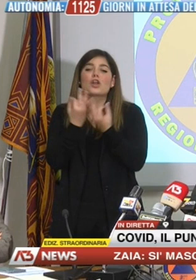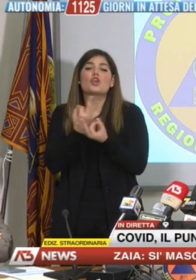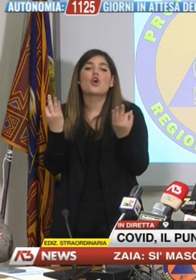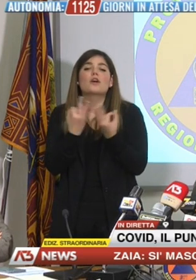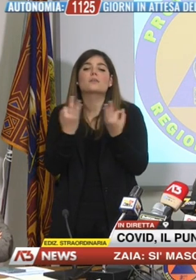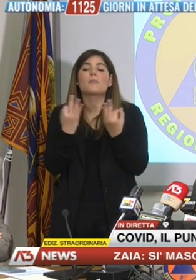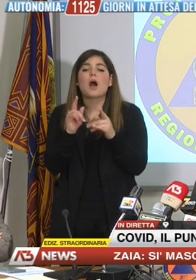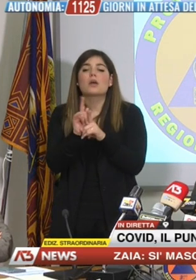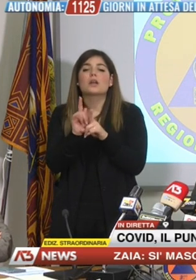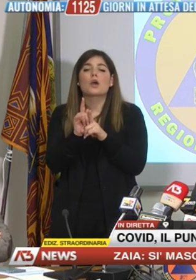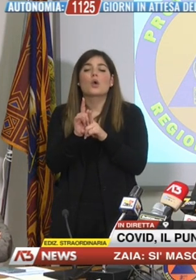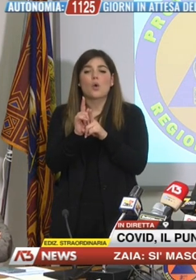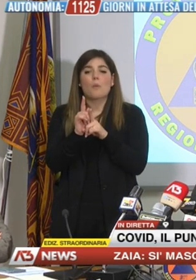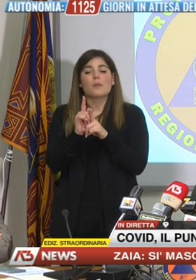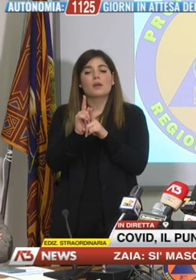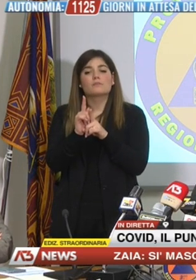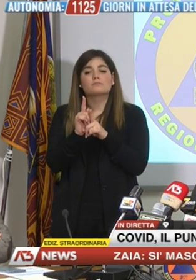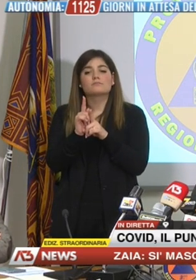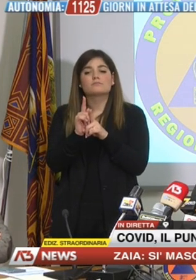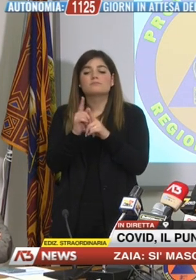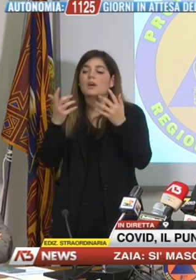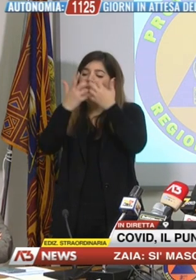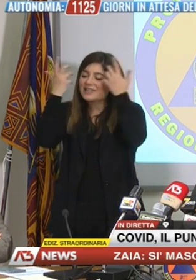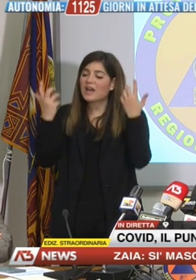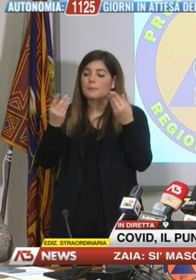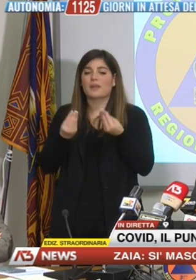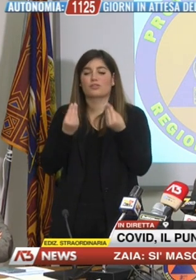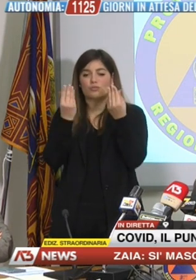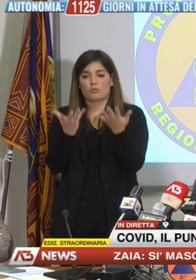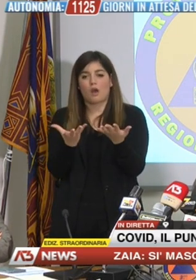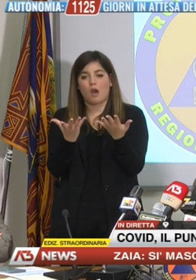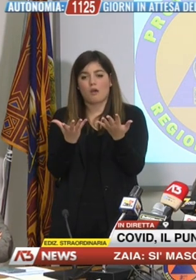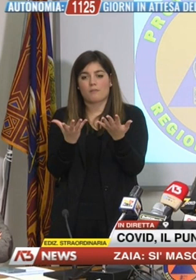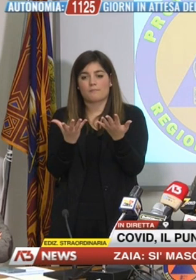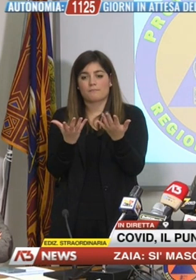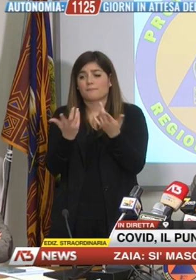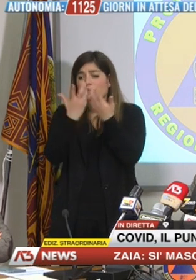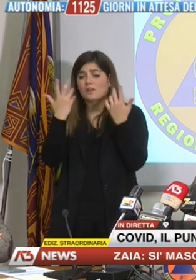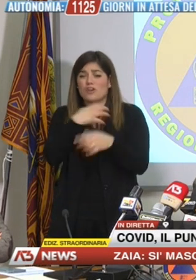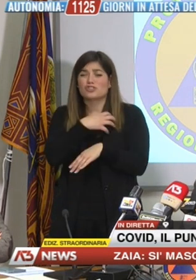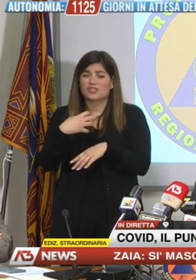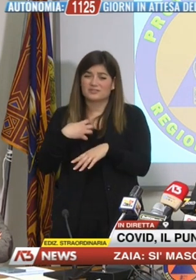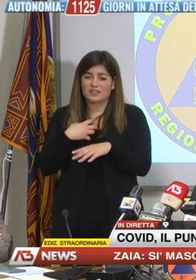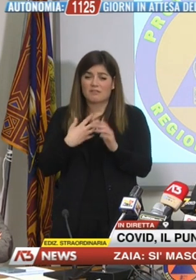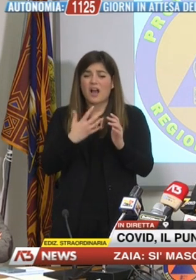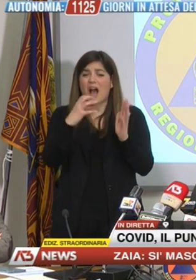in maniera inequivocabile, chiarisca una volta per tutte questa questione, anche perché di letteratura scientifica ce n'è